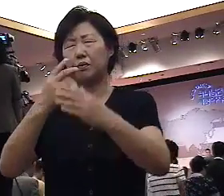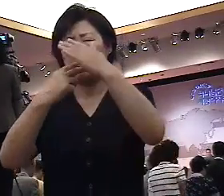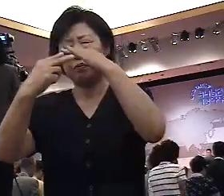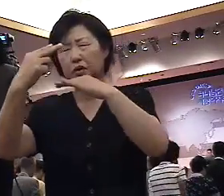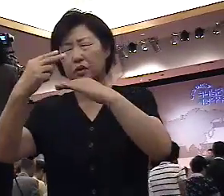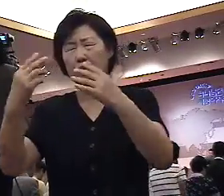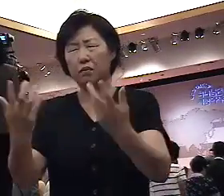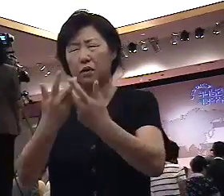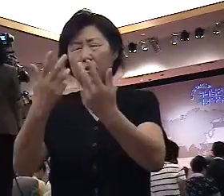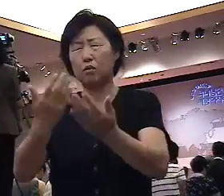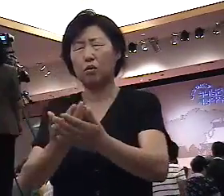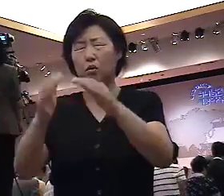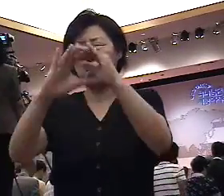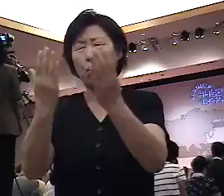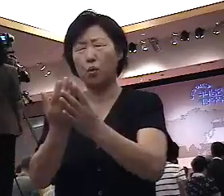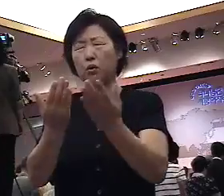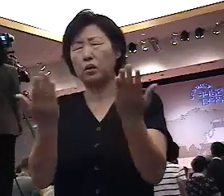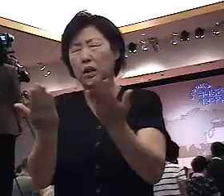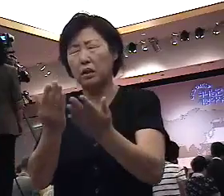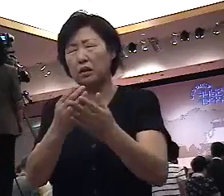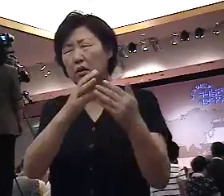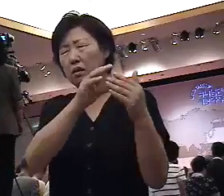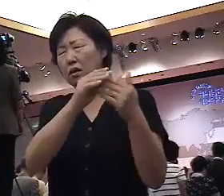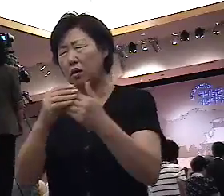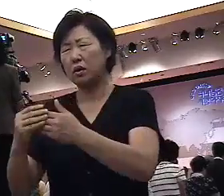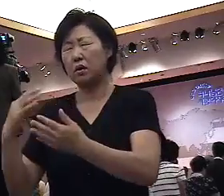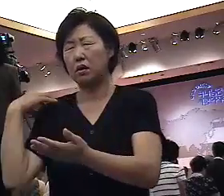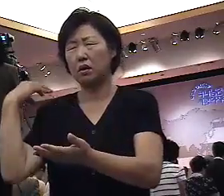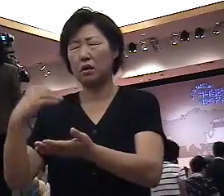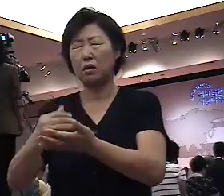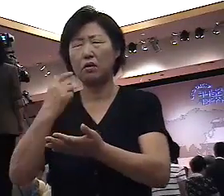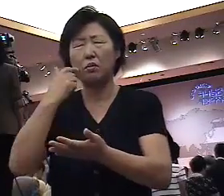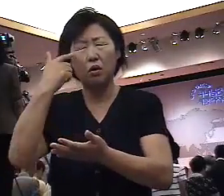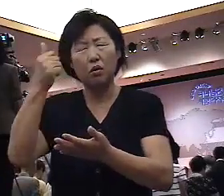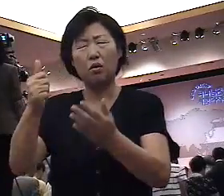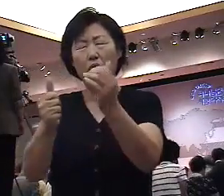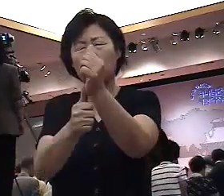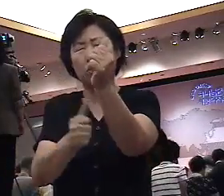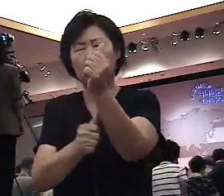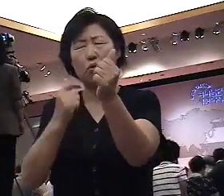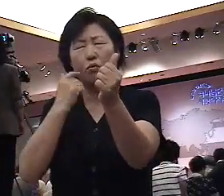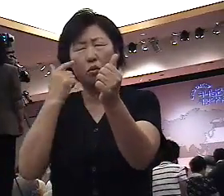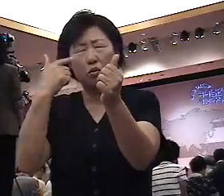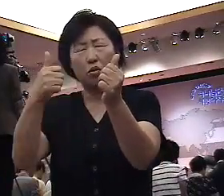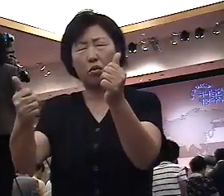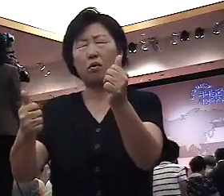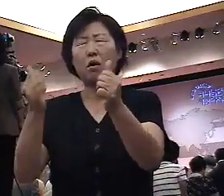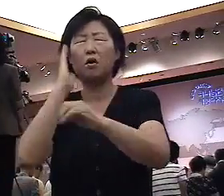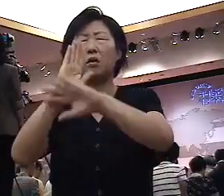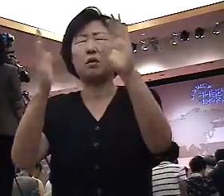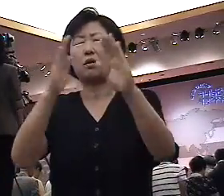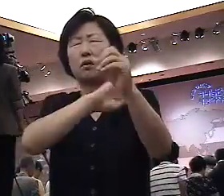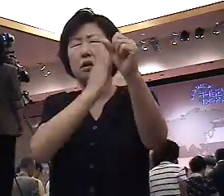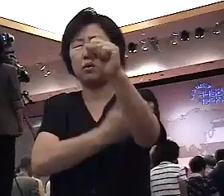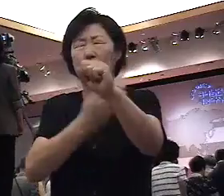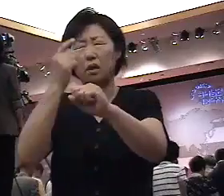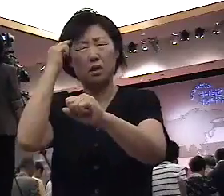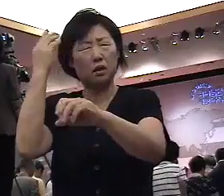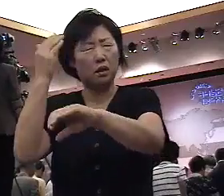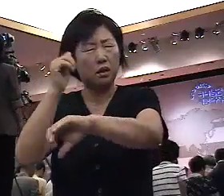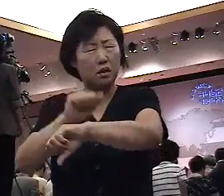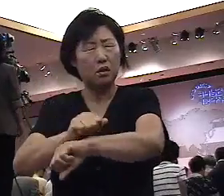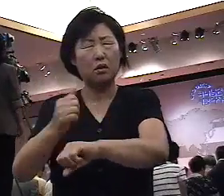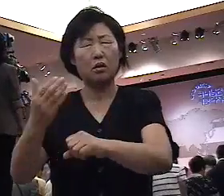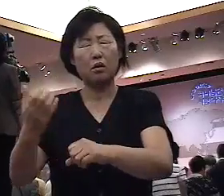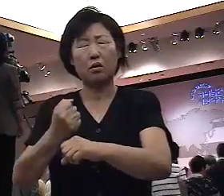이 모든 사역을 이끌어 나가시는 김승욱 담임 목사님과 부교육자님들에게 하늘의 능력과 지혜를 가지고